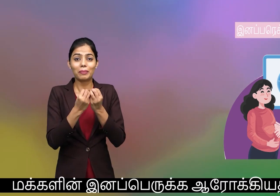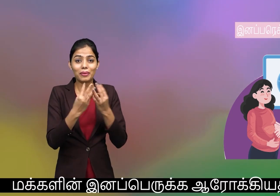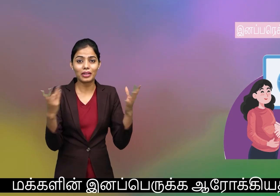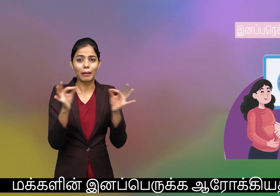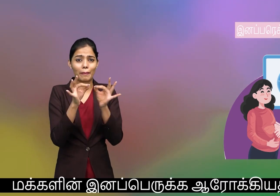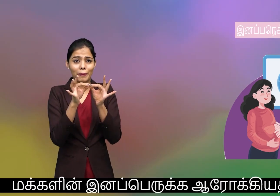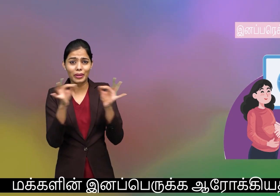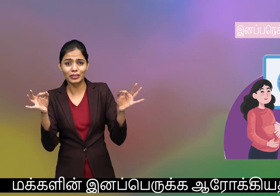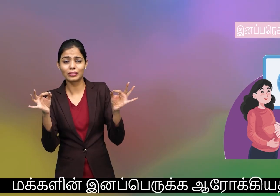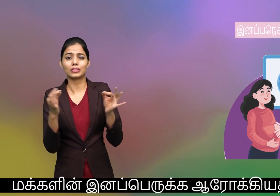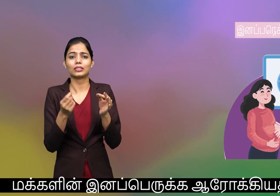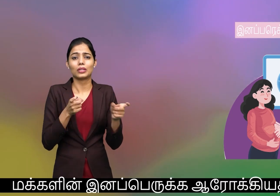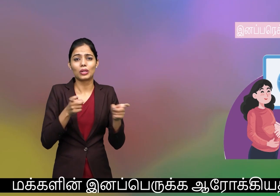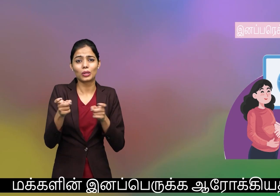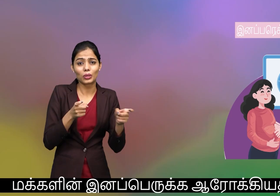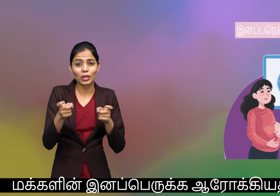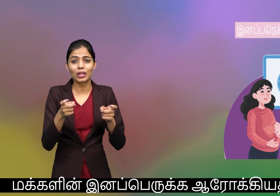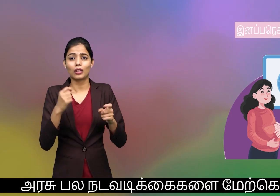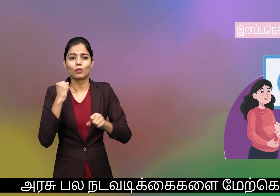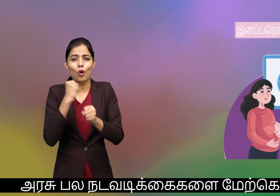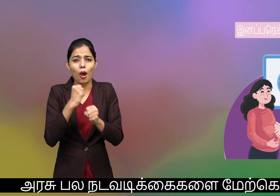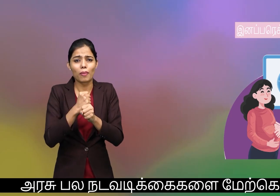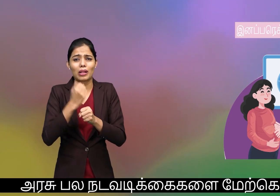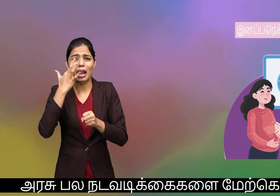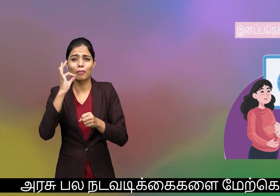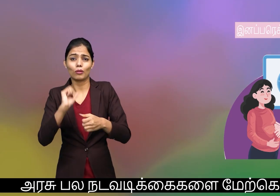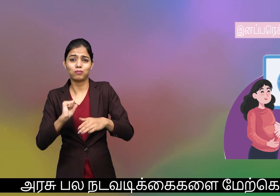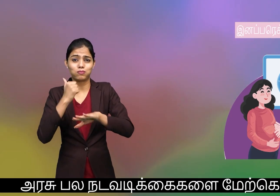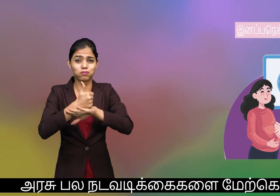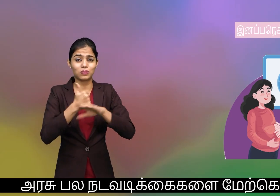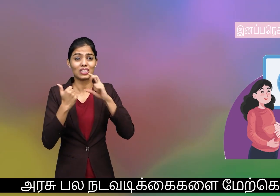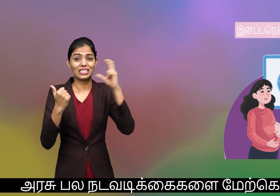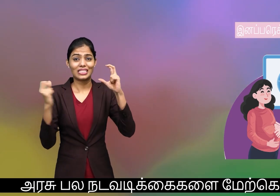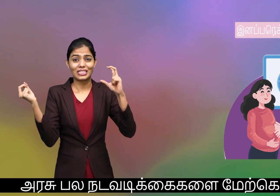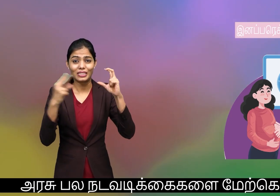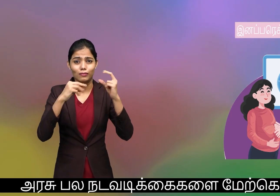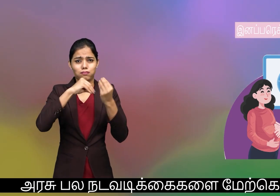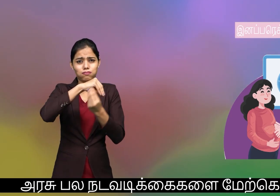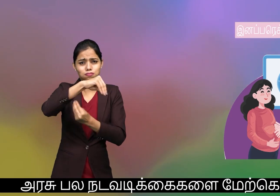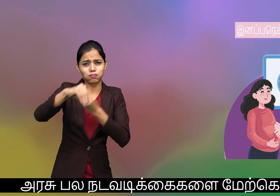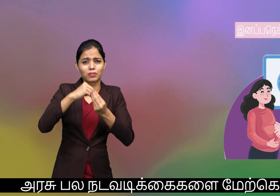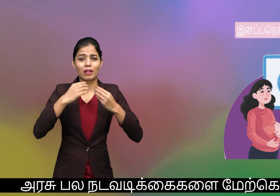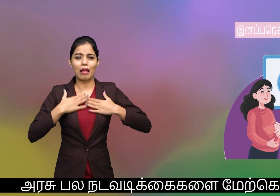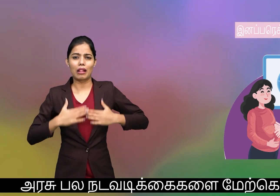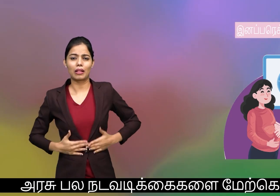மக்களின் இனப்பெருக்க ஆரோக்கியத்தை மேம்படுத்த அரசு பல நடவடிக்கைகளை மேற்கொண்டு வருகிறது.